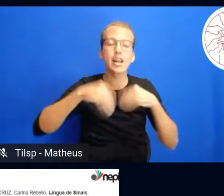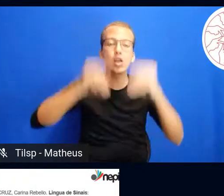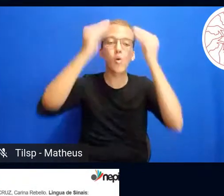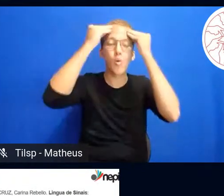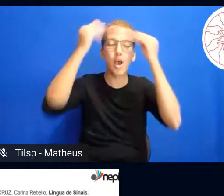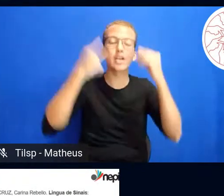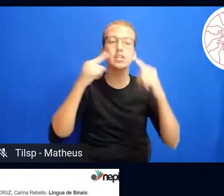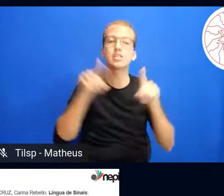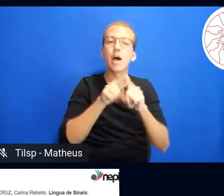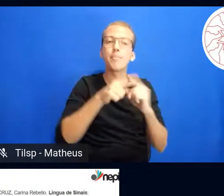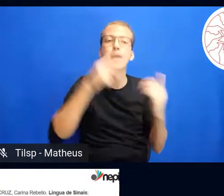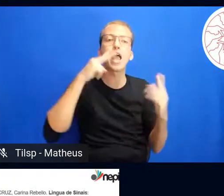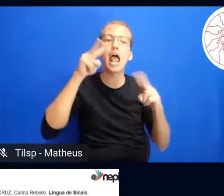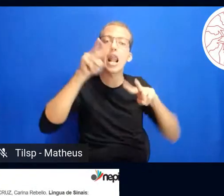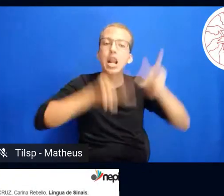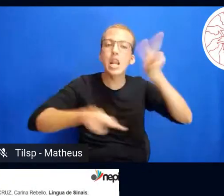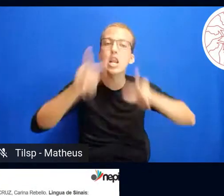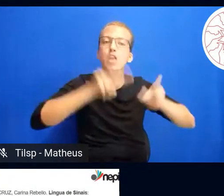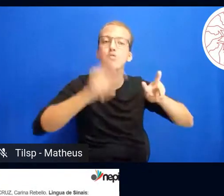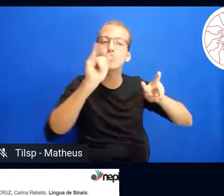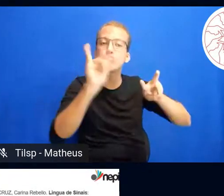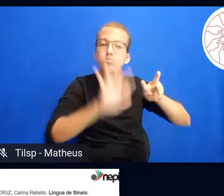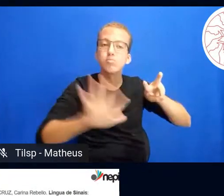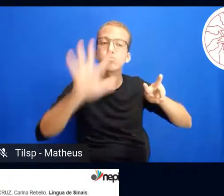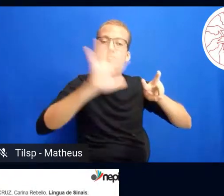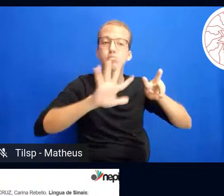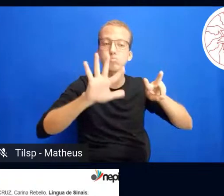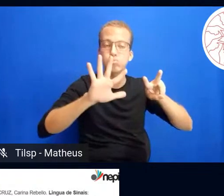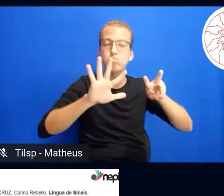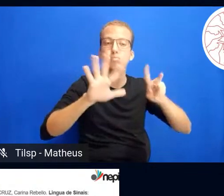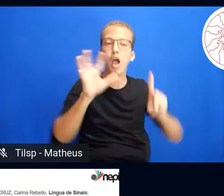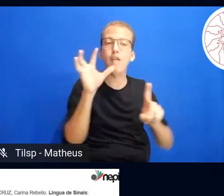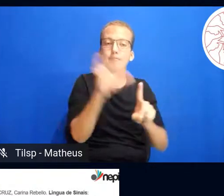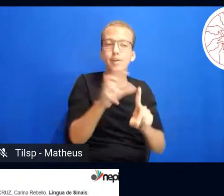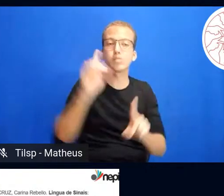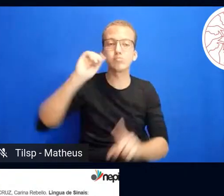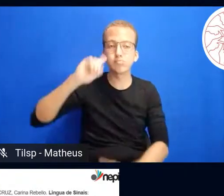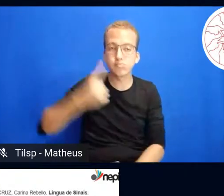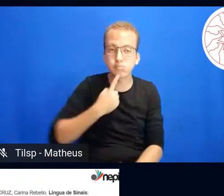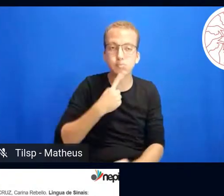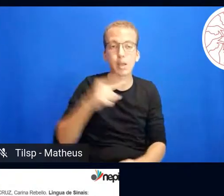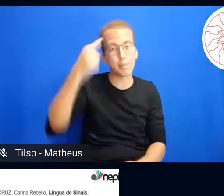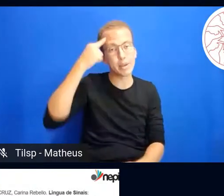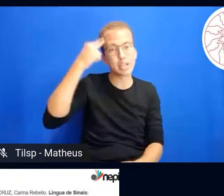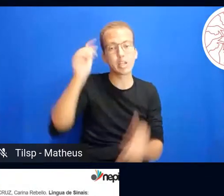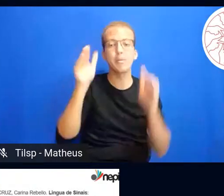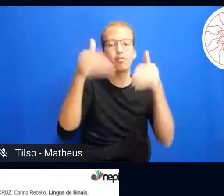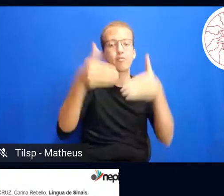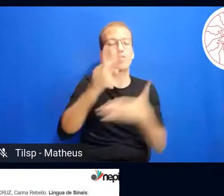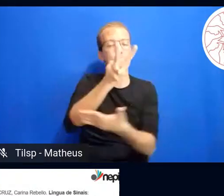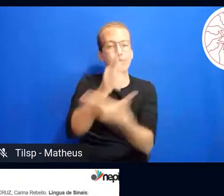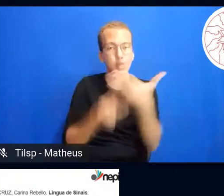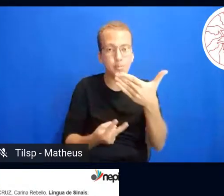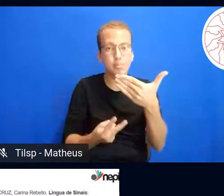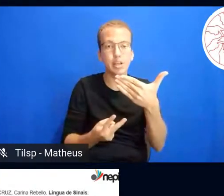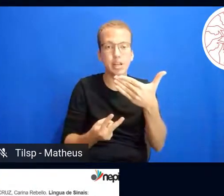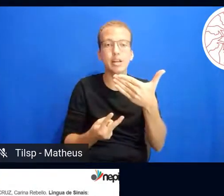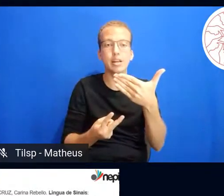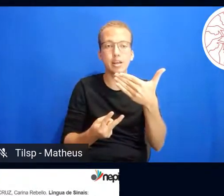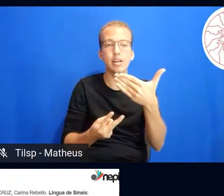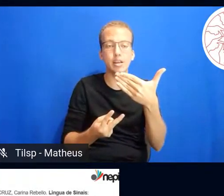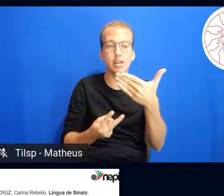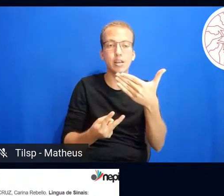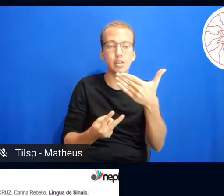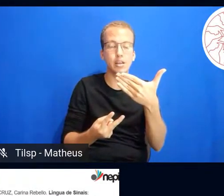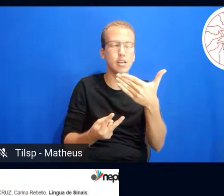eh reflete na educação bilíngue para surtos, pensando também, né, no bilinguismo eh ofertado e o e o